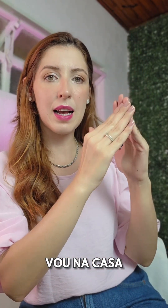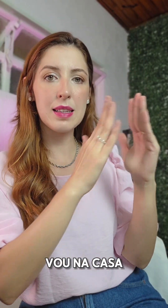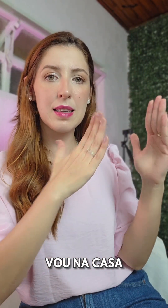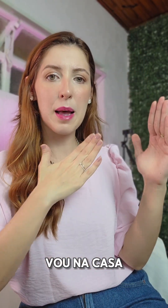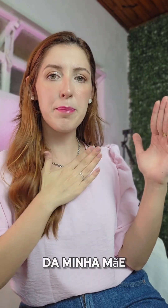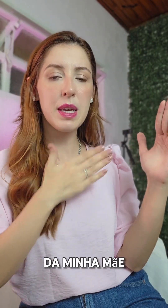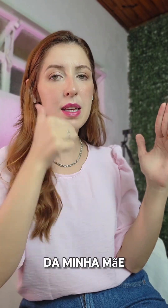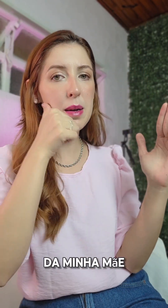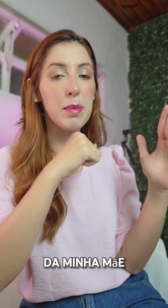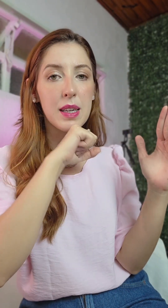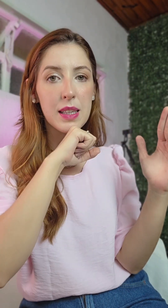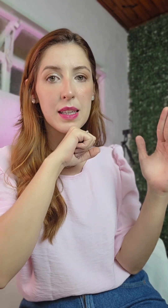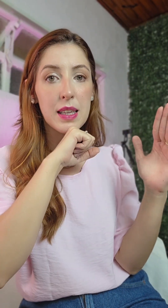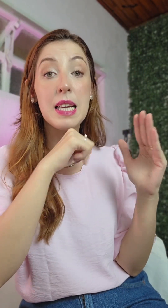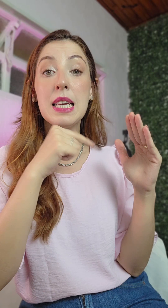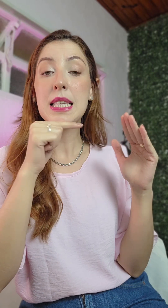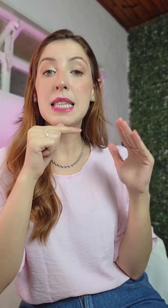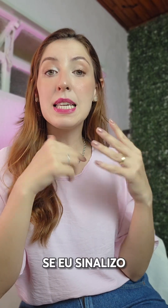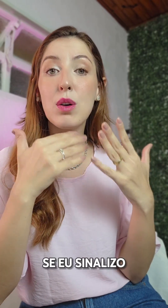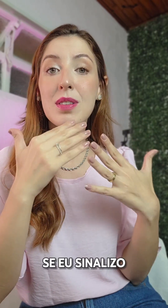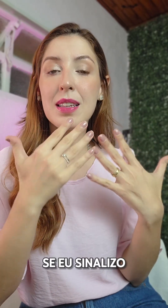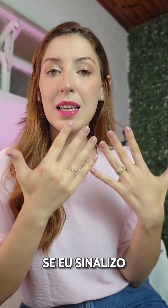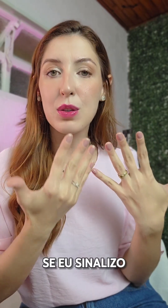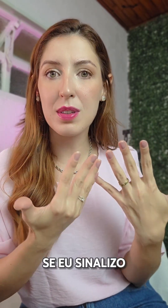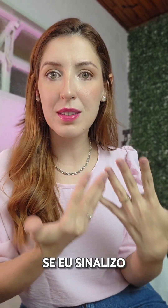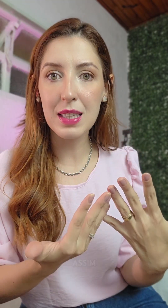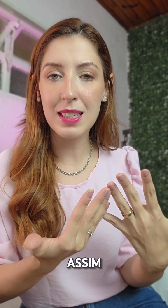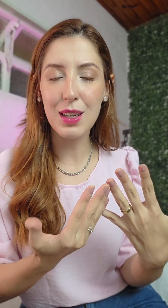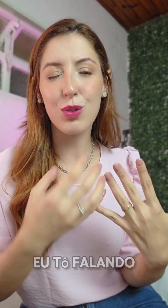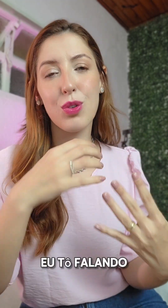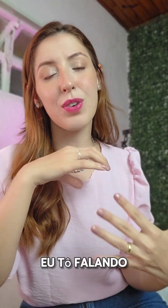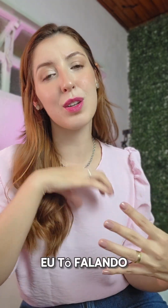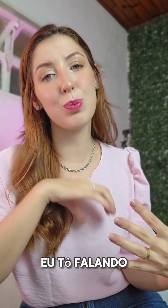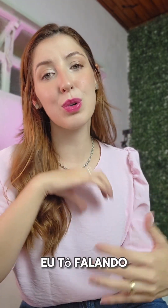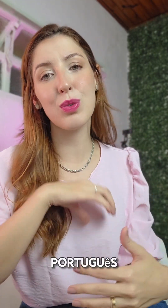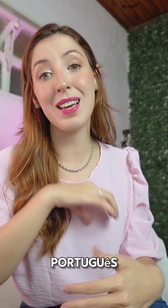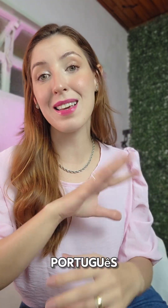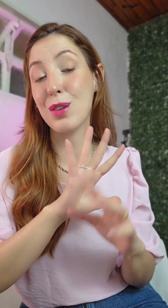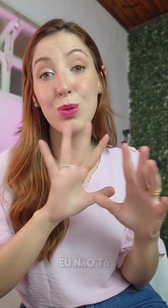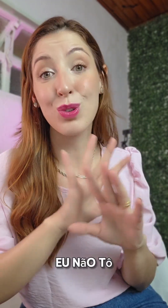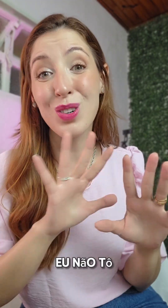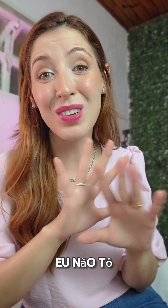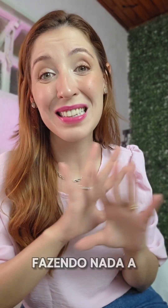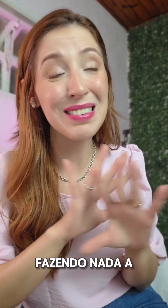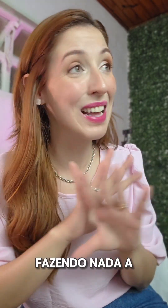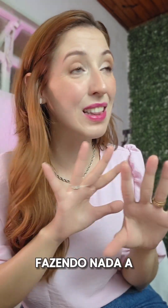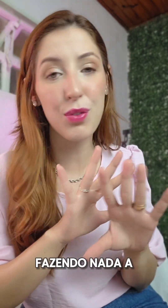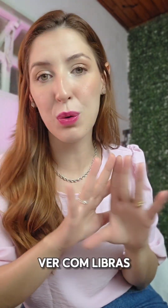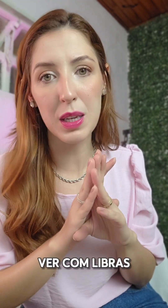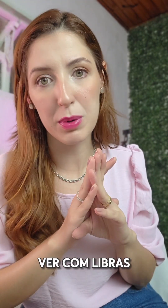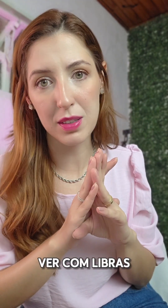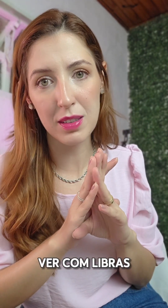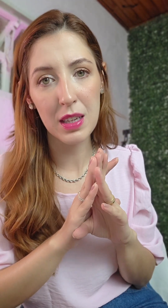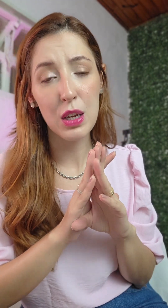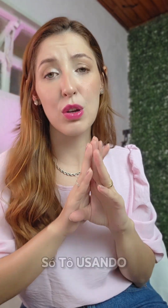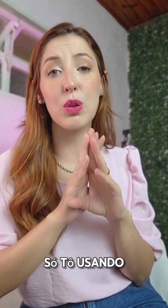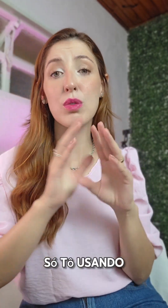casa da minha mãe. Se eu sinalizo assim, eu estou falando português, eu não estou fazendo nada a ver com Libras. Só estou usando